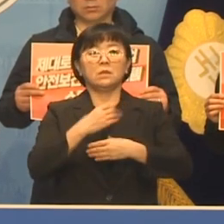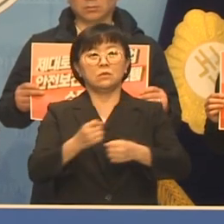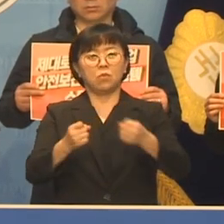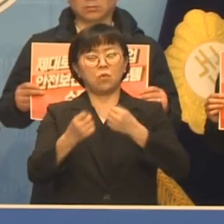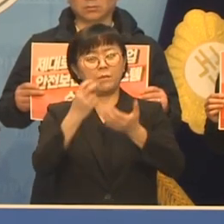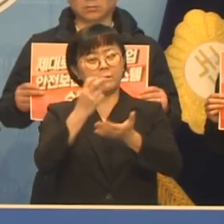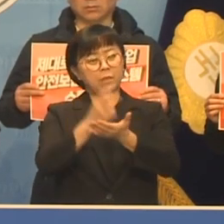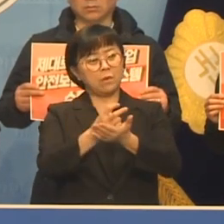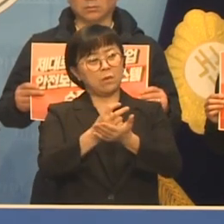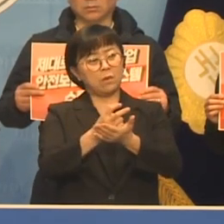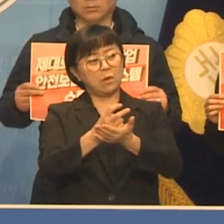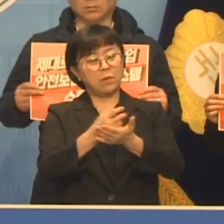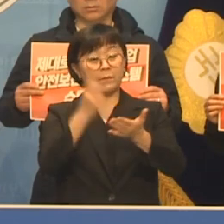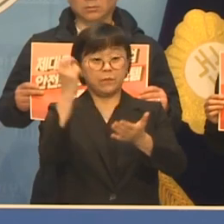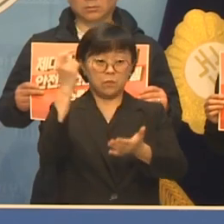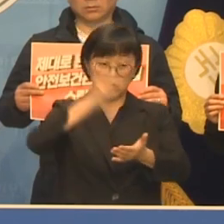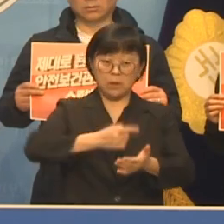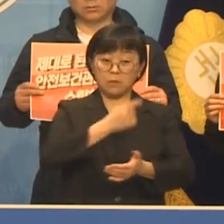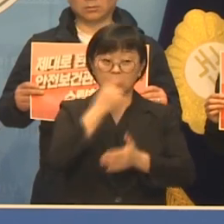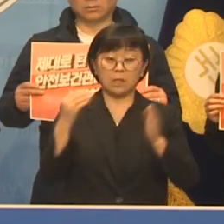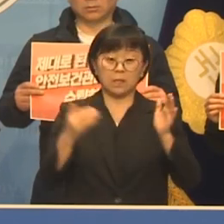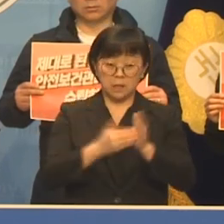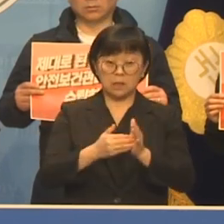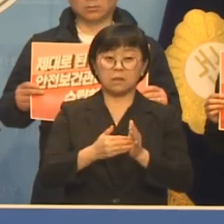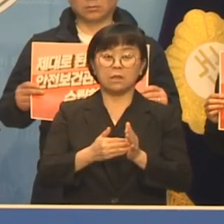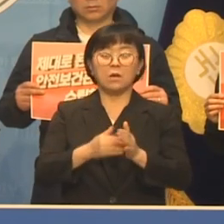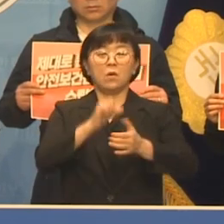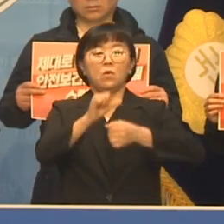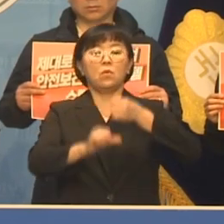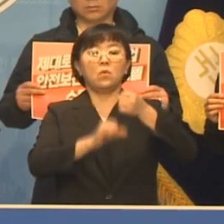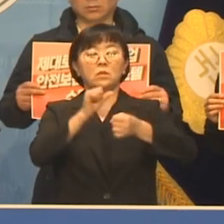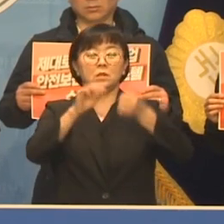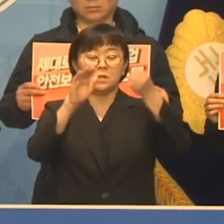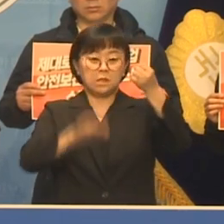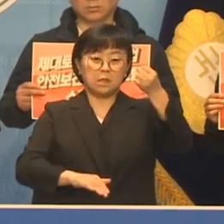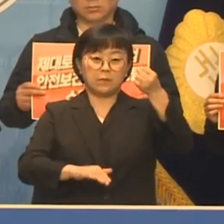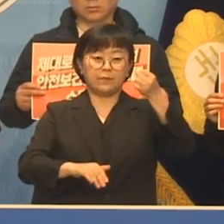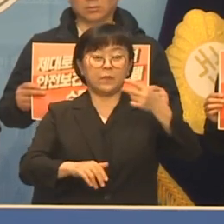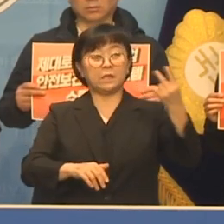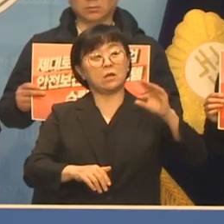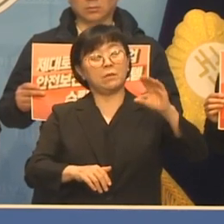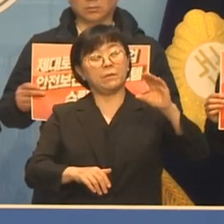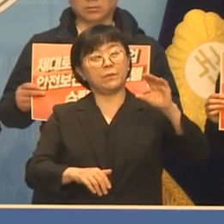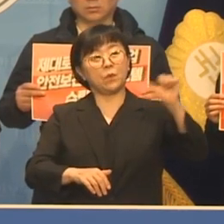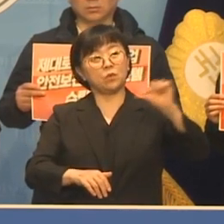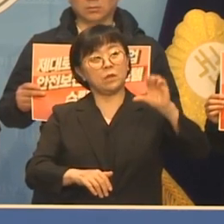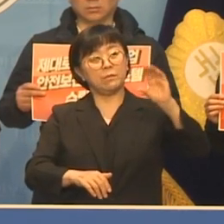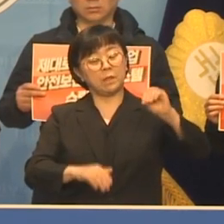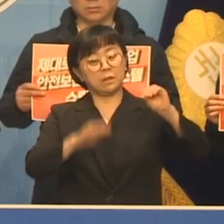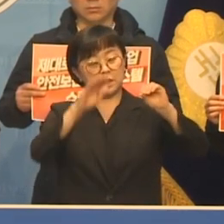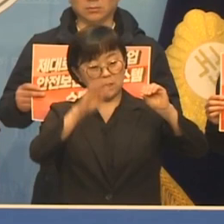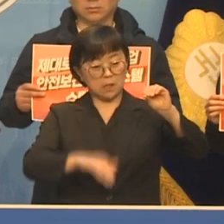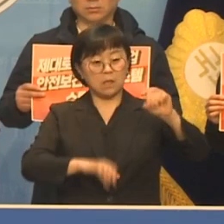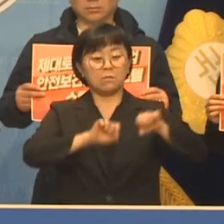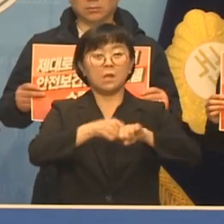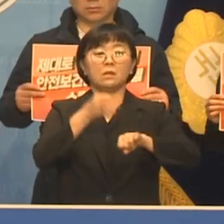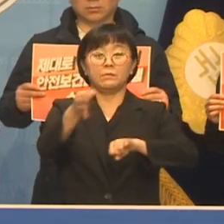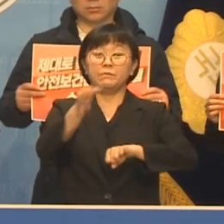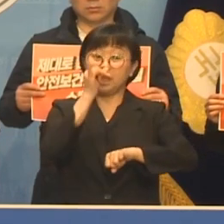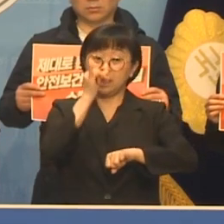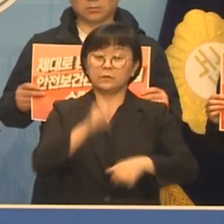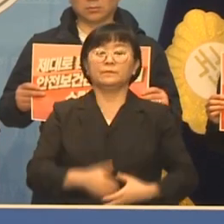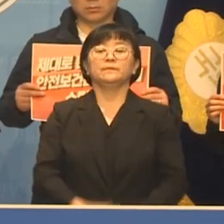산업안전보건법 위반으로 인한 것이 확인이 되면은 5년 이하 또는 5천만 원 이하의 벌금에 처한다고